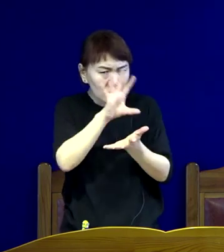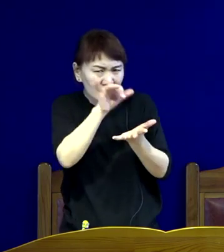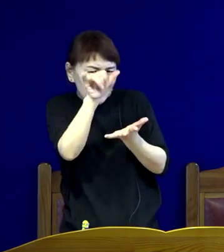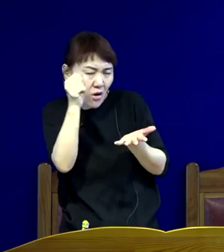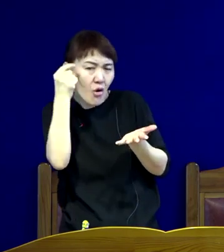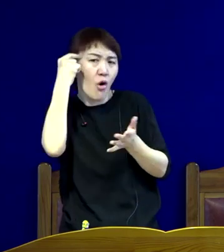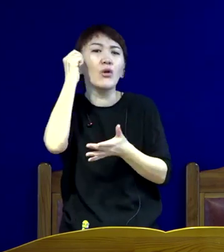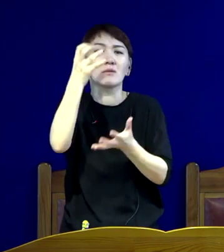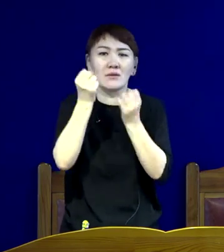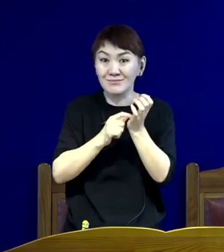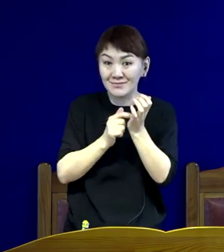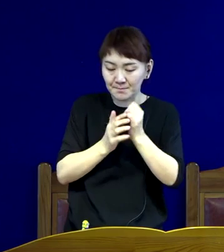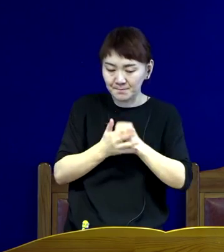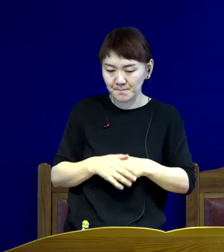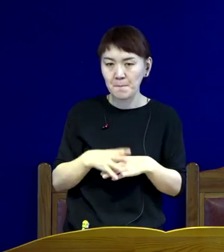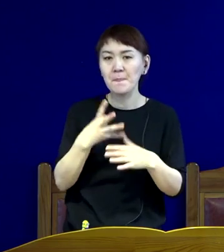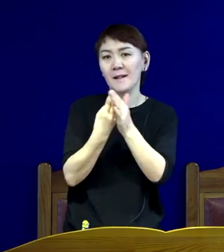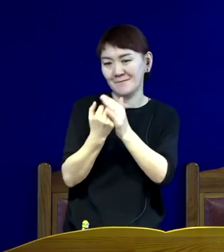Нөгөө хүнээ